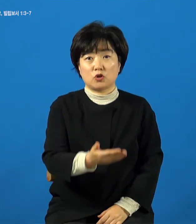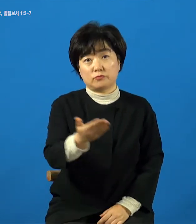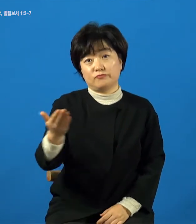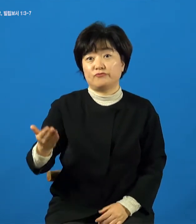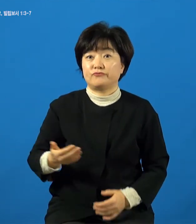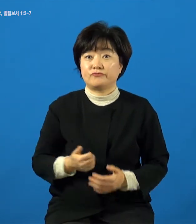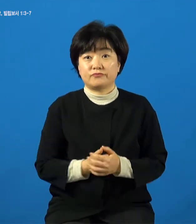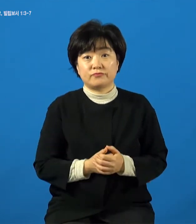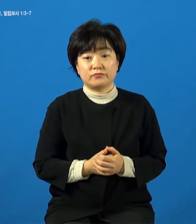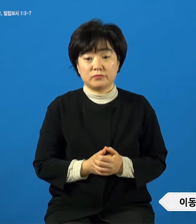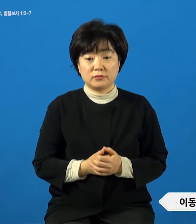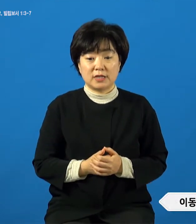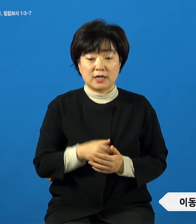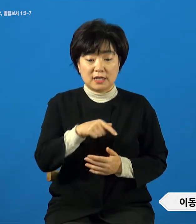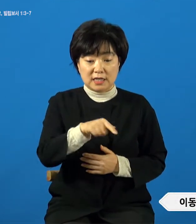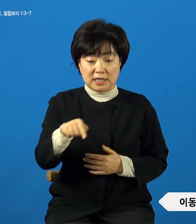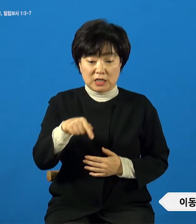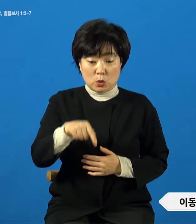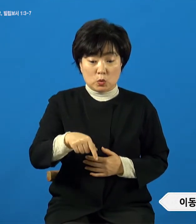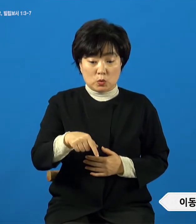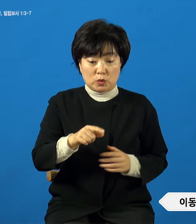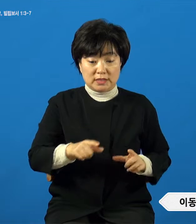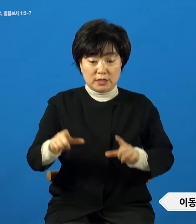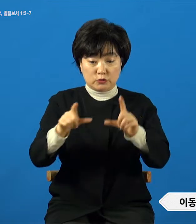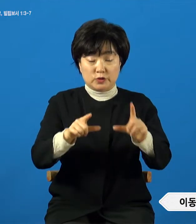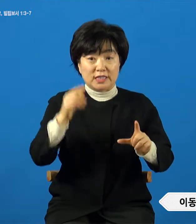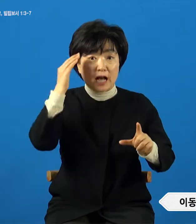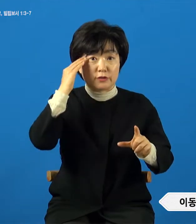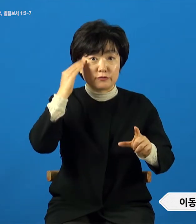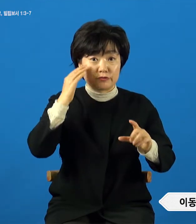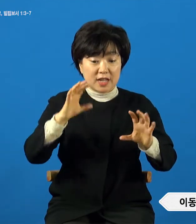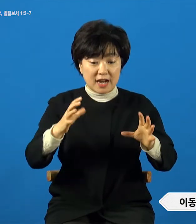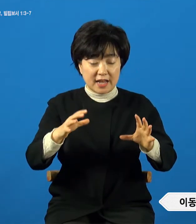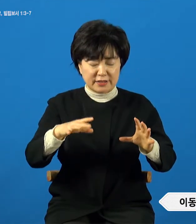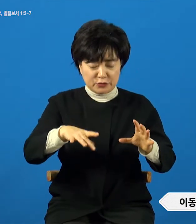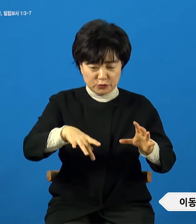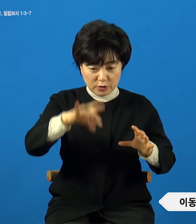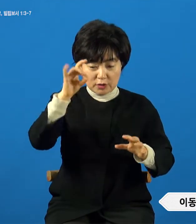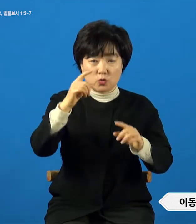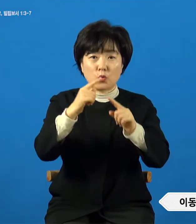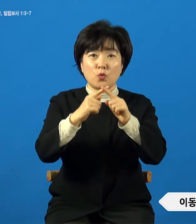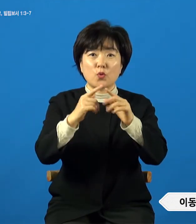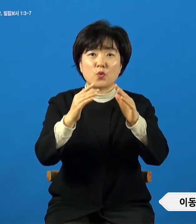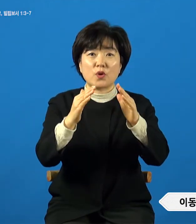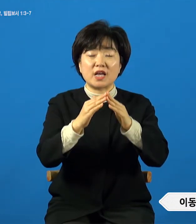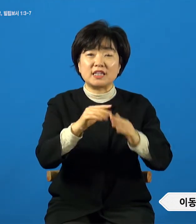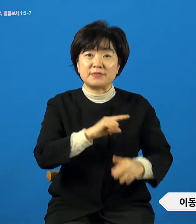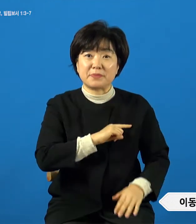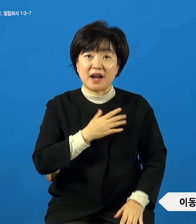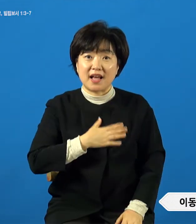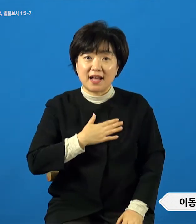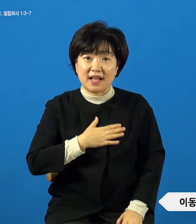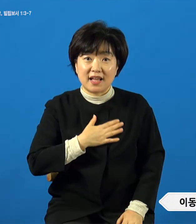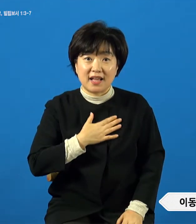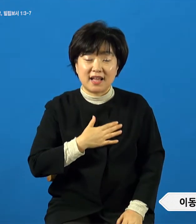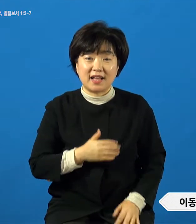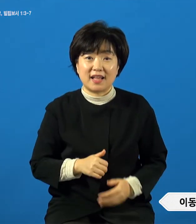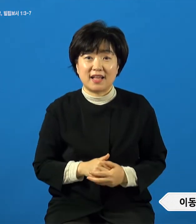여러분은 우리가 살고 있는 이 땅 한반도에 세워진 최초의 교회가 무슨 교회인지 아세요?